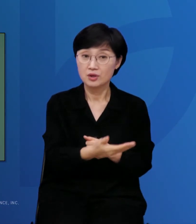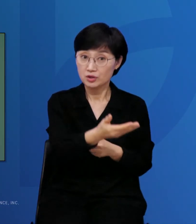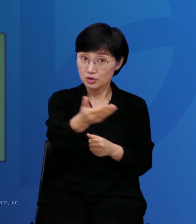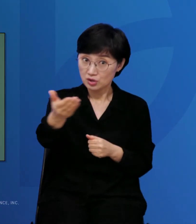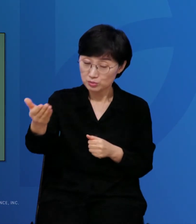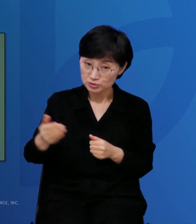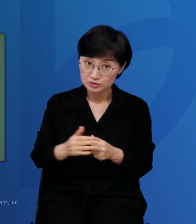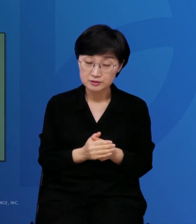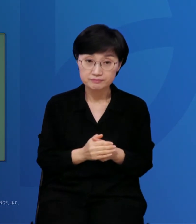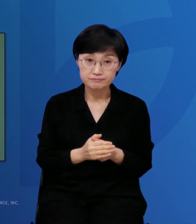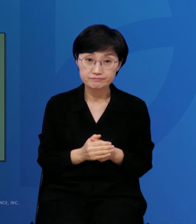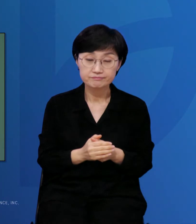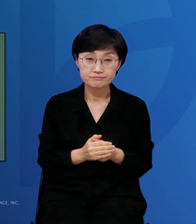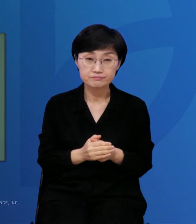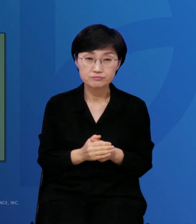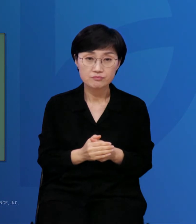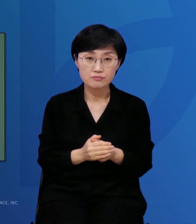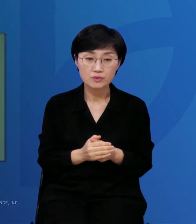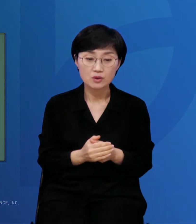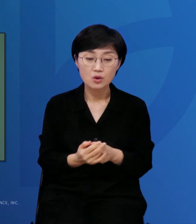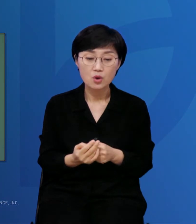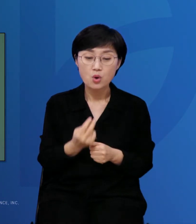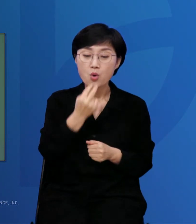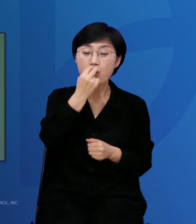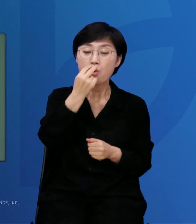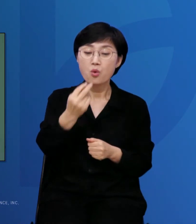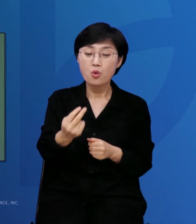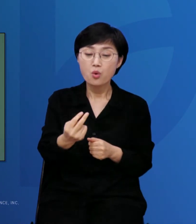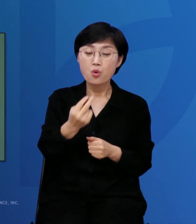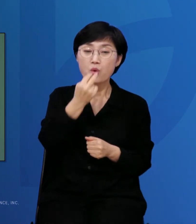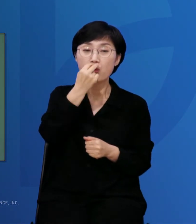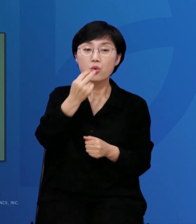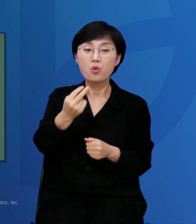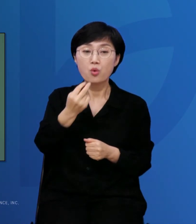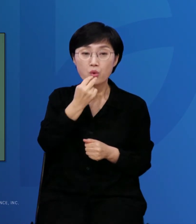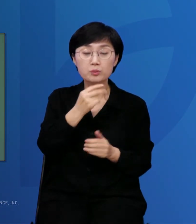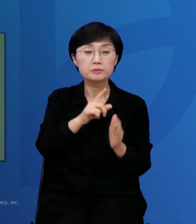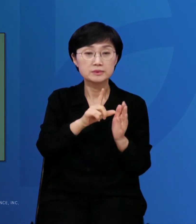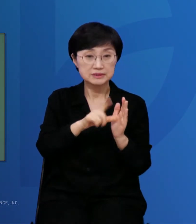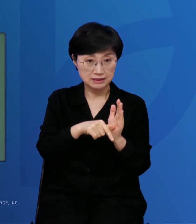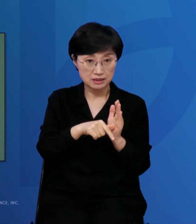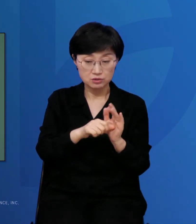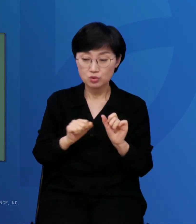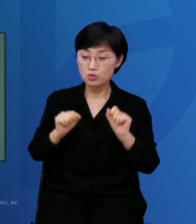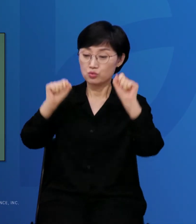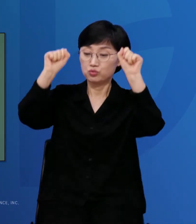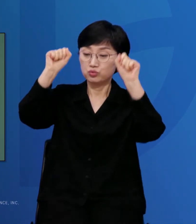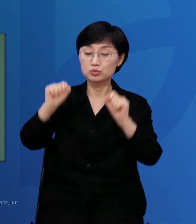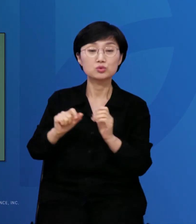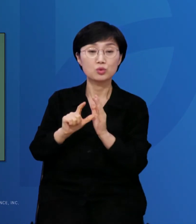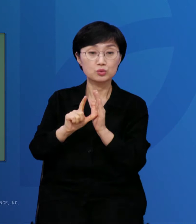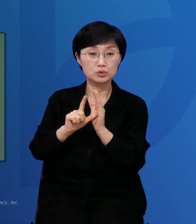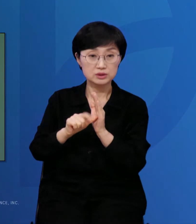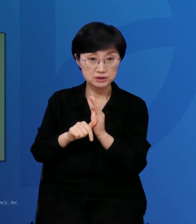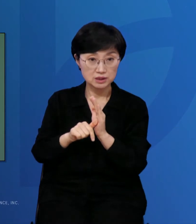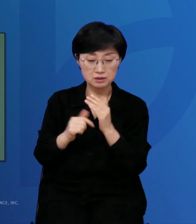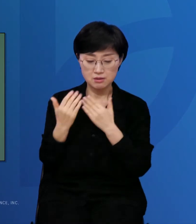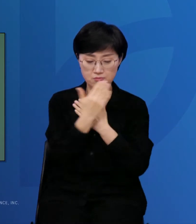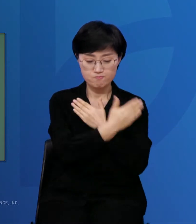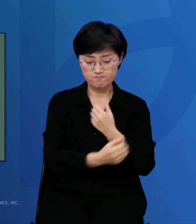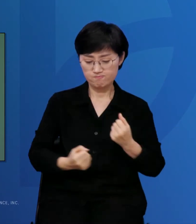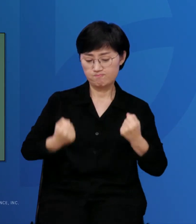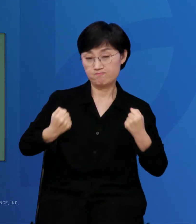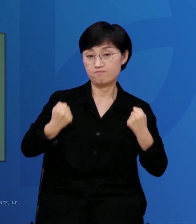시간에는 몸도 살아나고 암세포도 줄어지고 굉장한 시간이 만들어지죠.